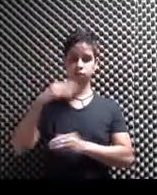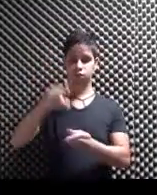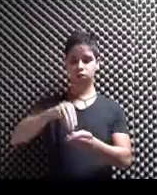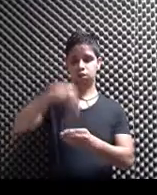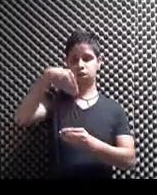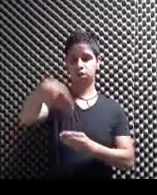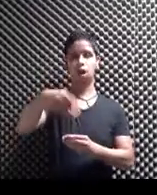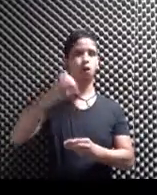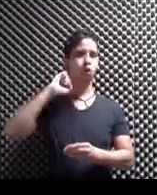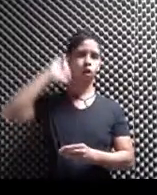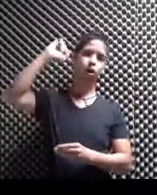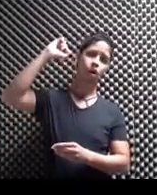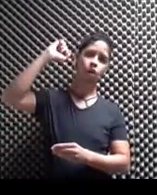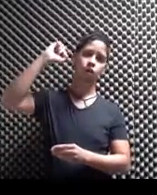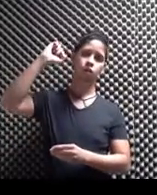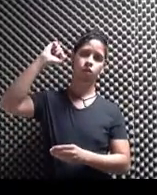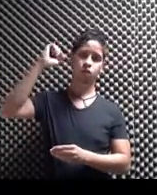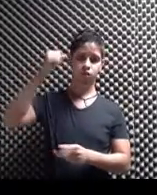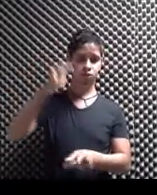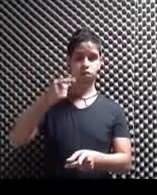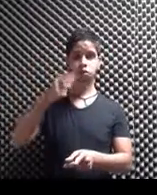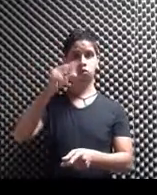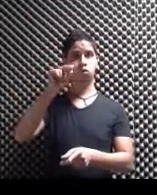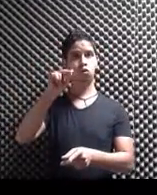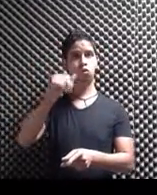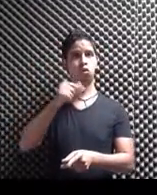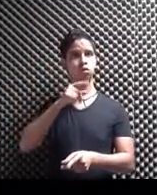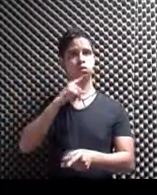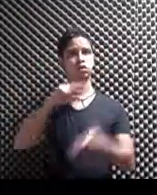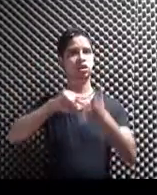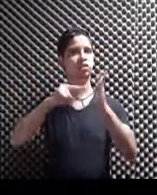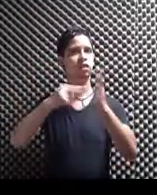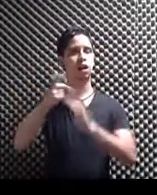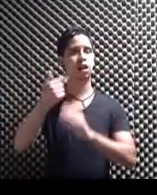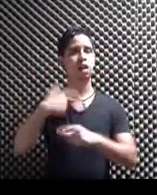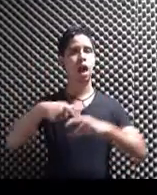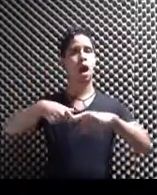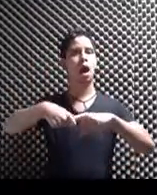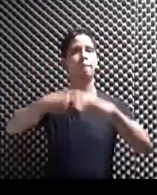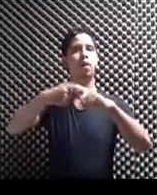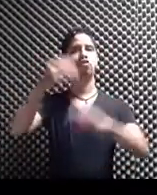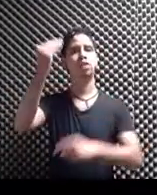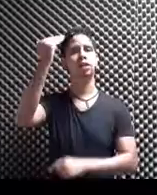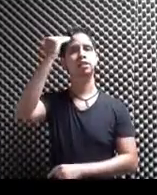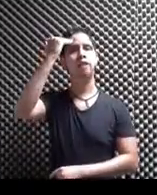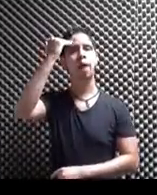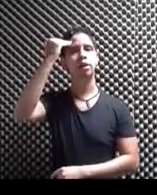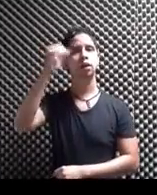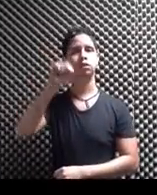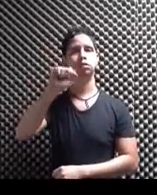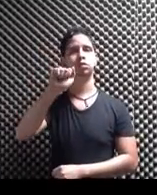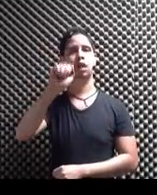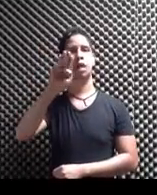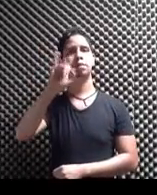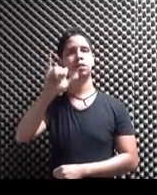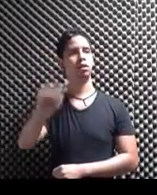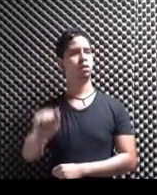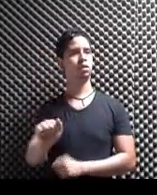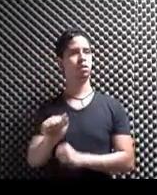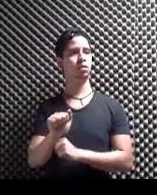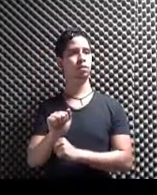colgado eso es terrible No, eso es la pausa sabia Pausa Debo detenerme Vamos a empezar por el principio Las cartas del tarot no